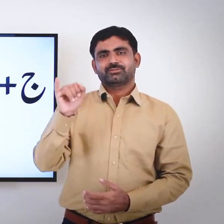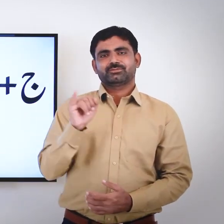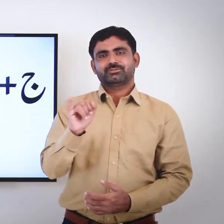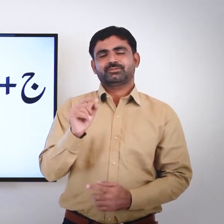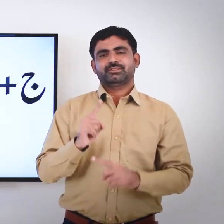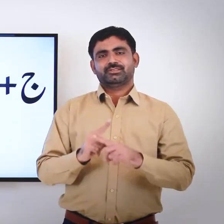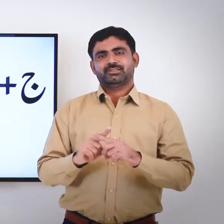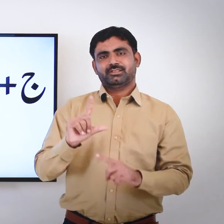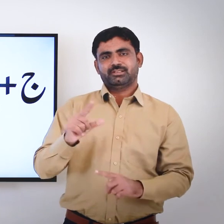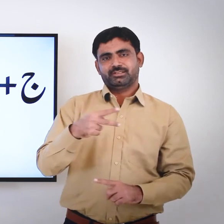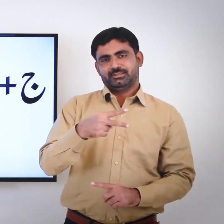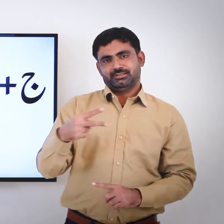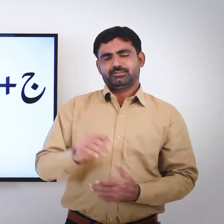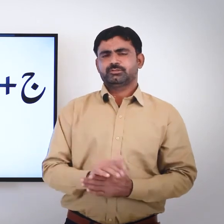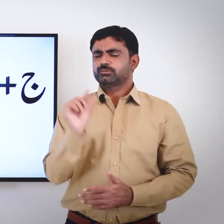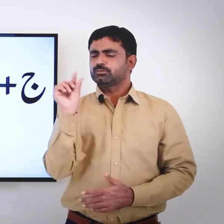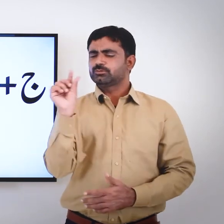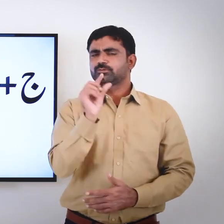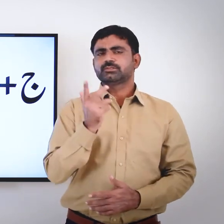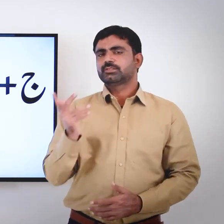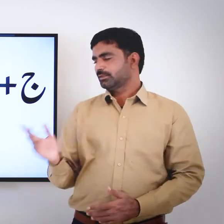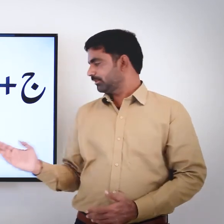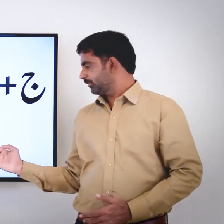جیم جمع لام برابر کون سا لفظ بنے گا؟